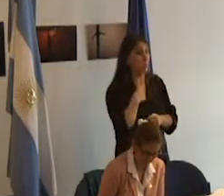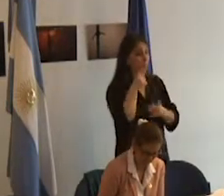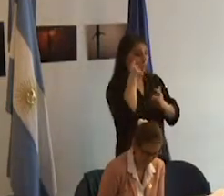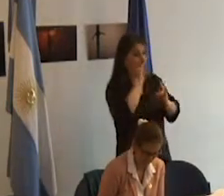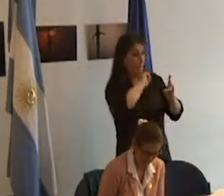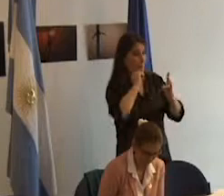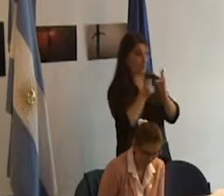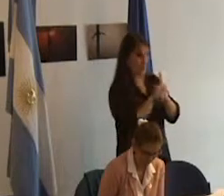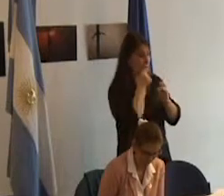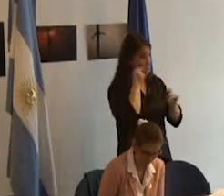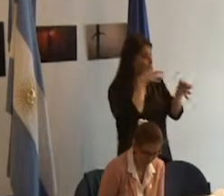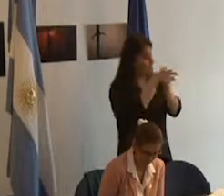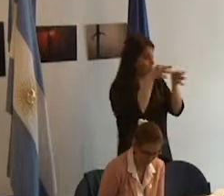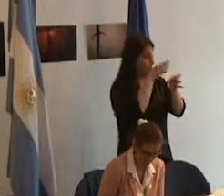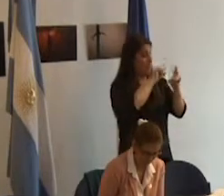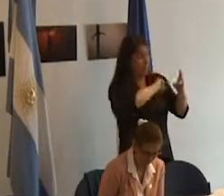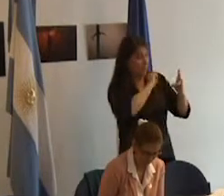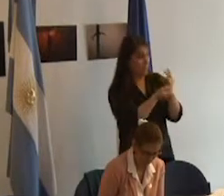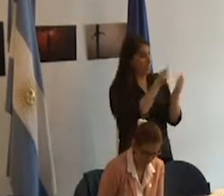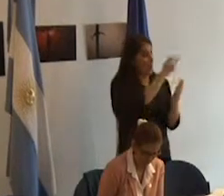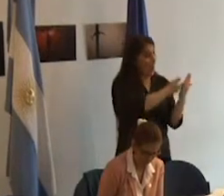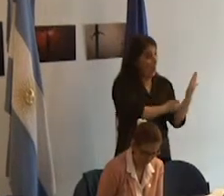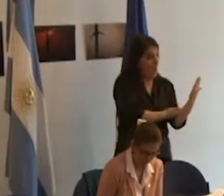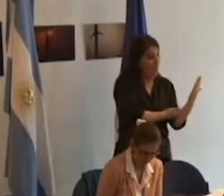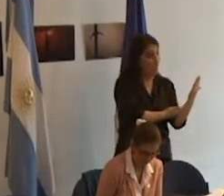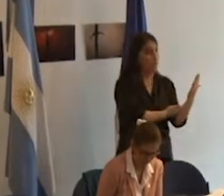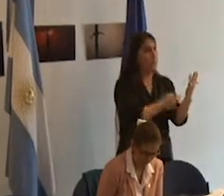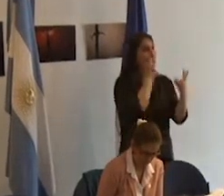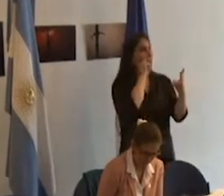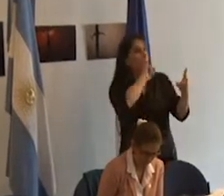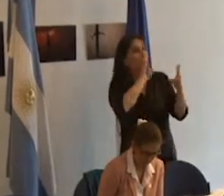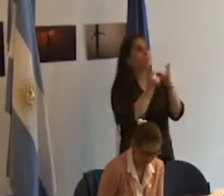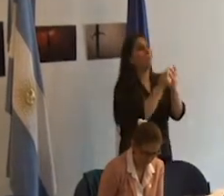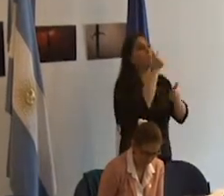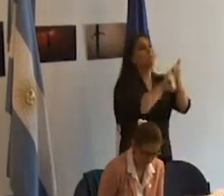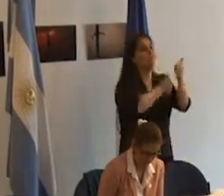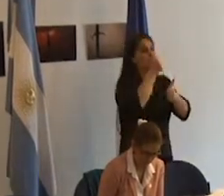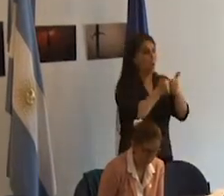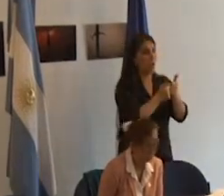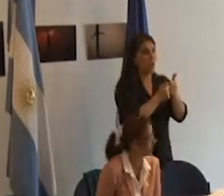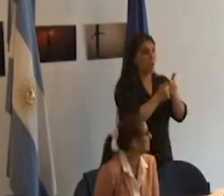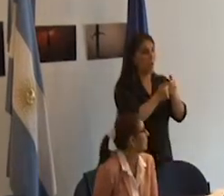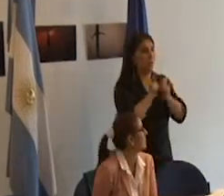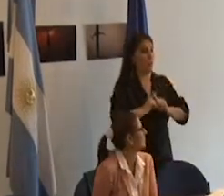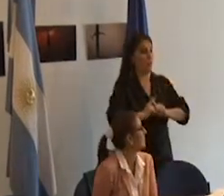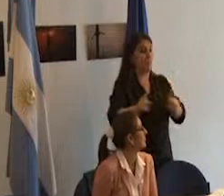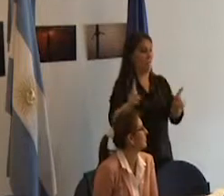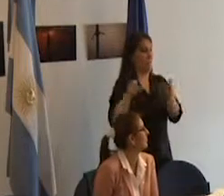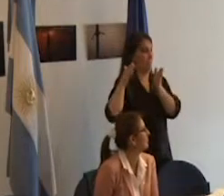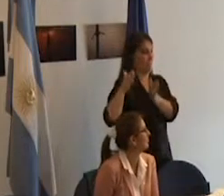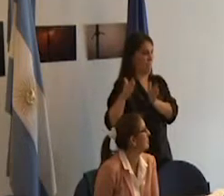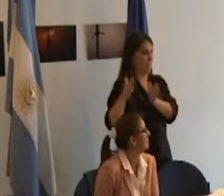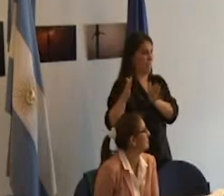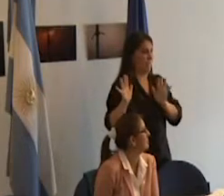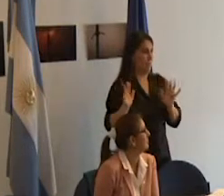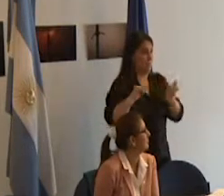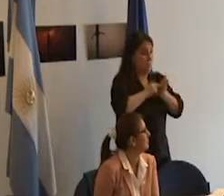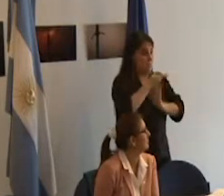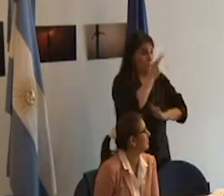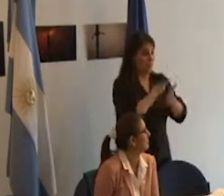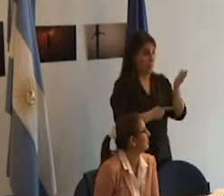la que estaba elaborado el texto que presenté es la perspectiva de lo diferente, lo que